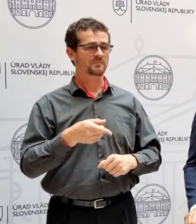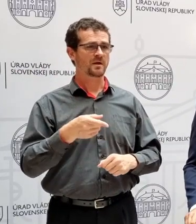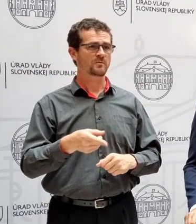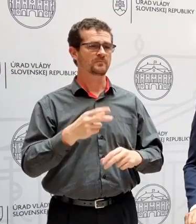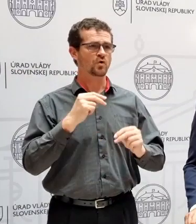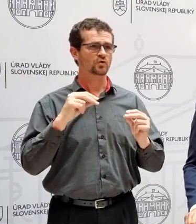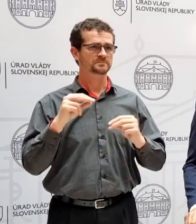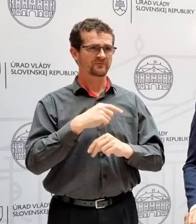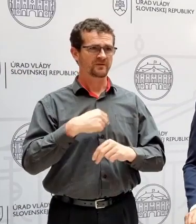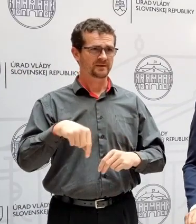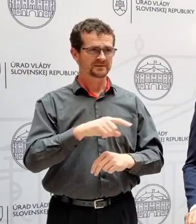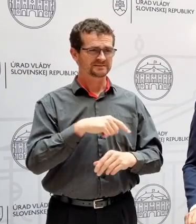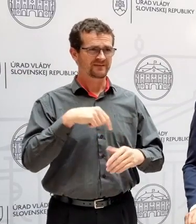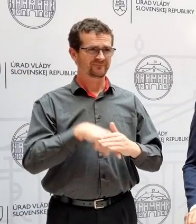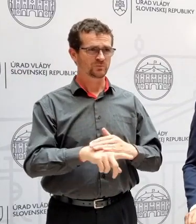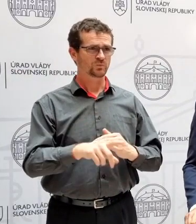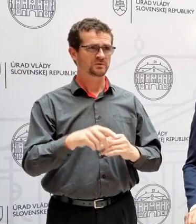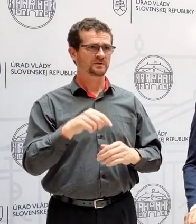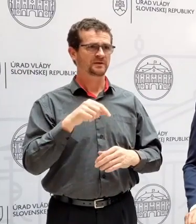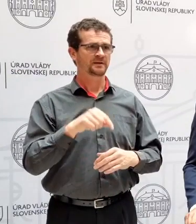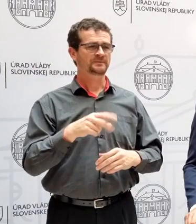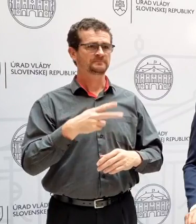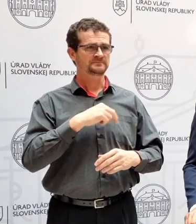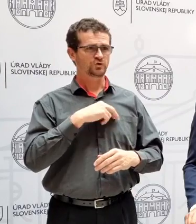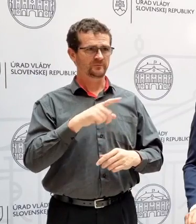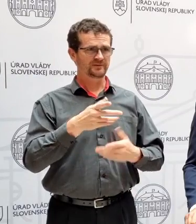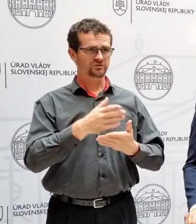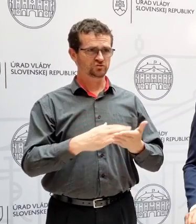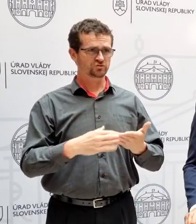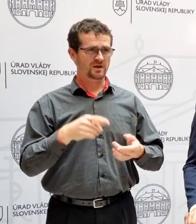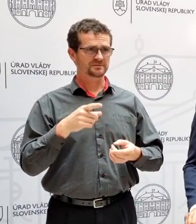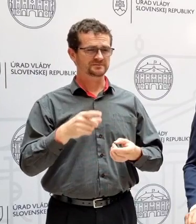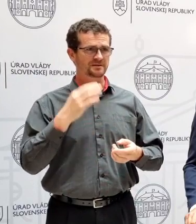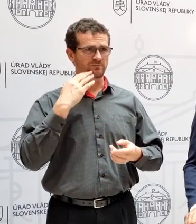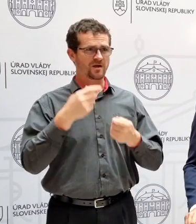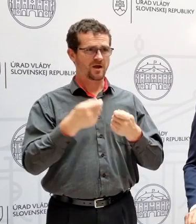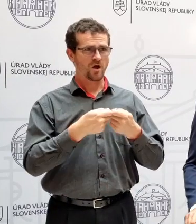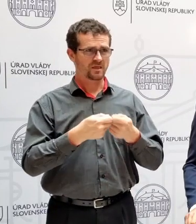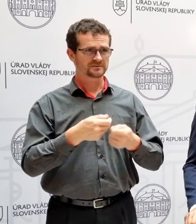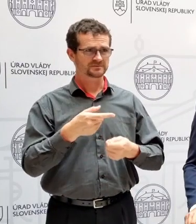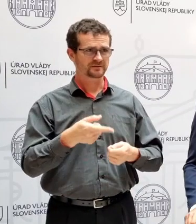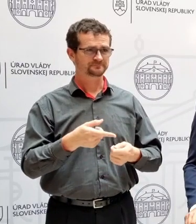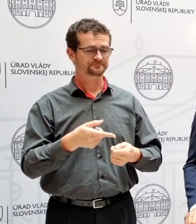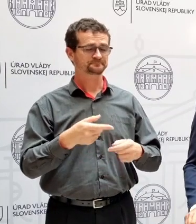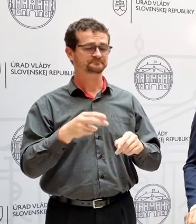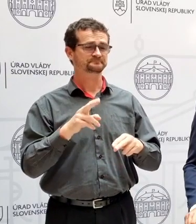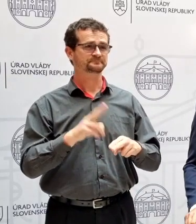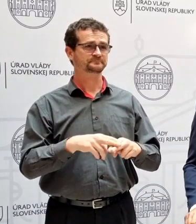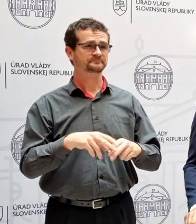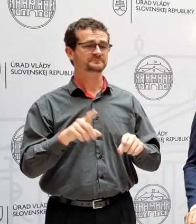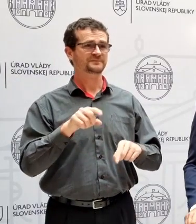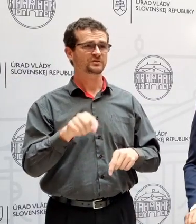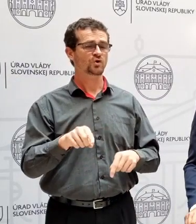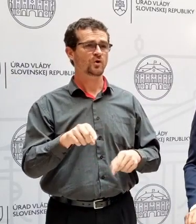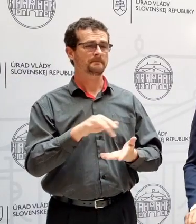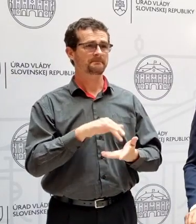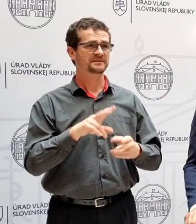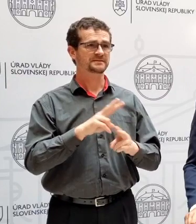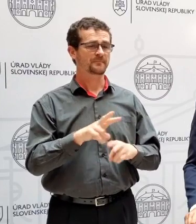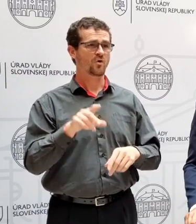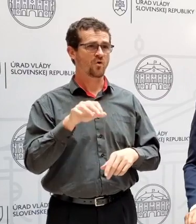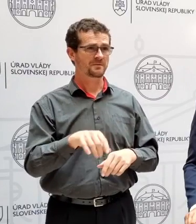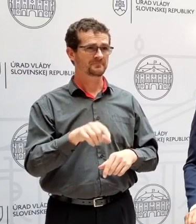sa rozprávame vo vnútri, v tej zodpovednej časti bývalej koalície, o tom, kto by na tie miesta